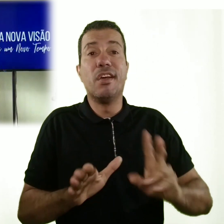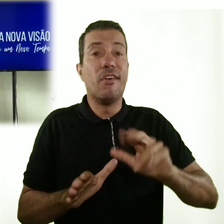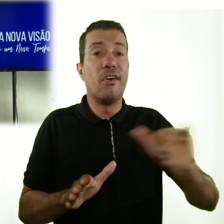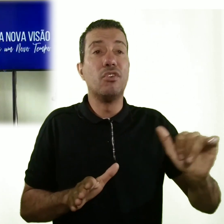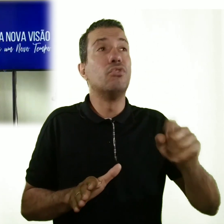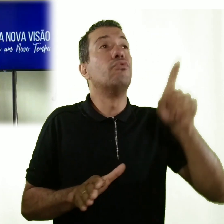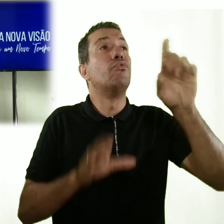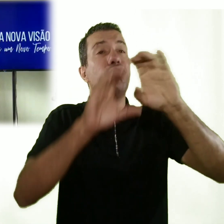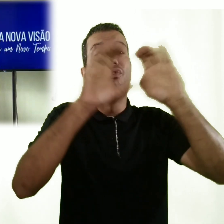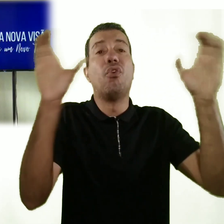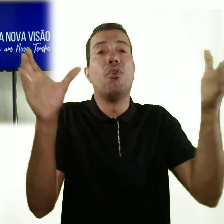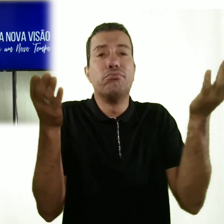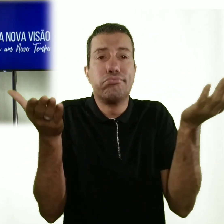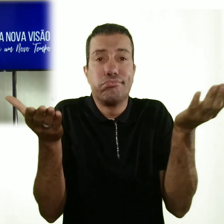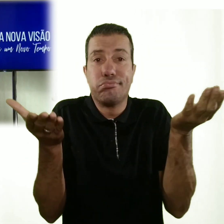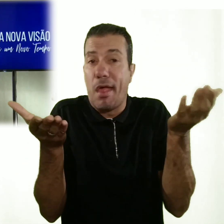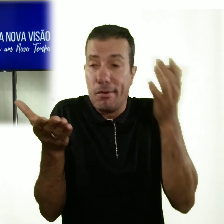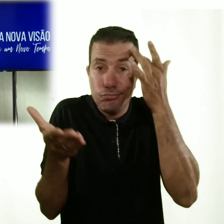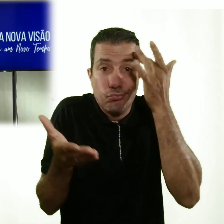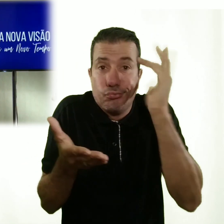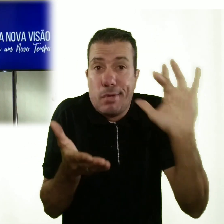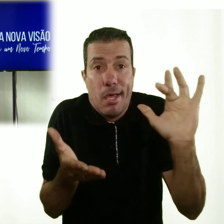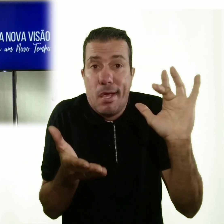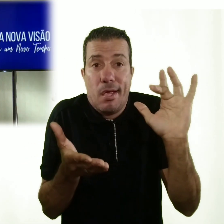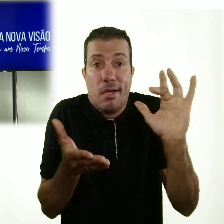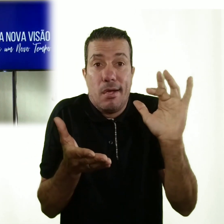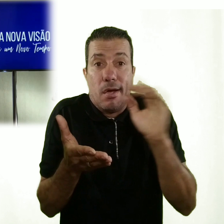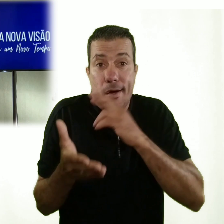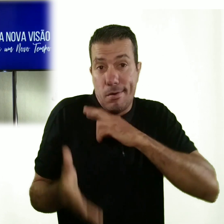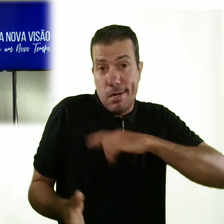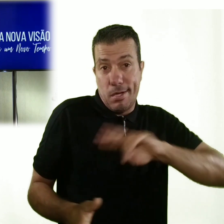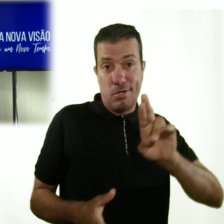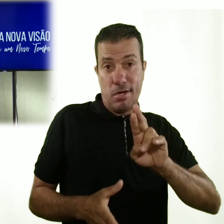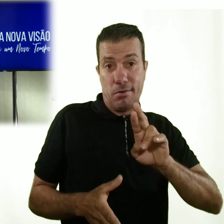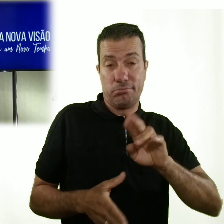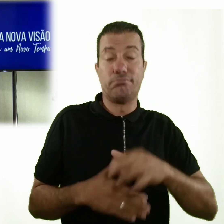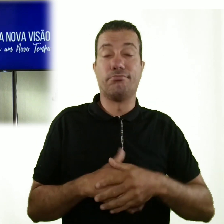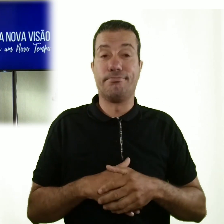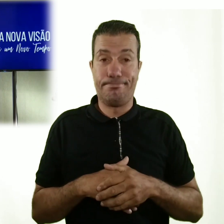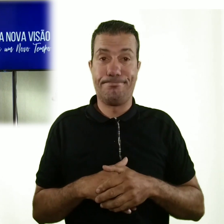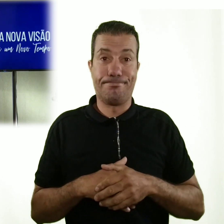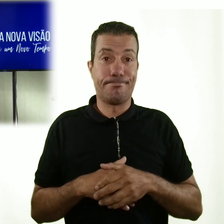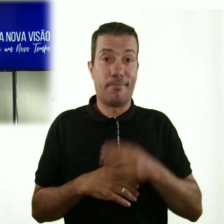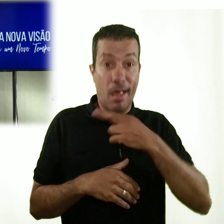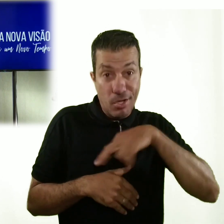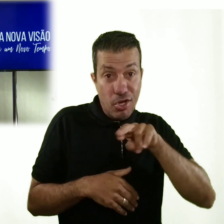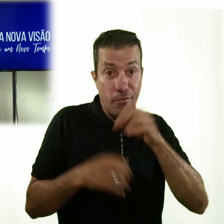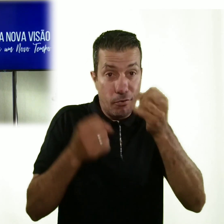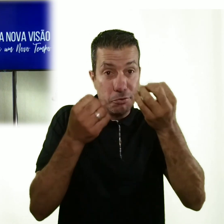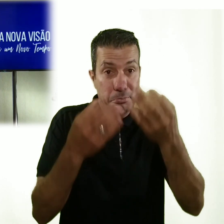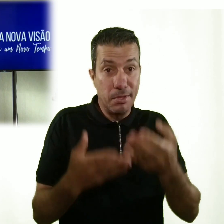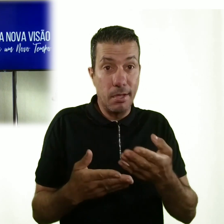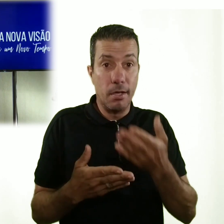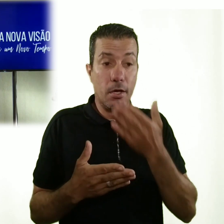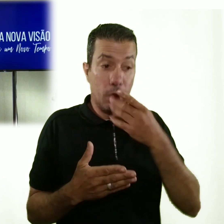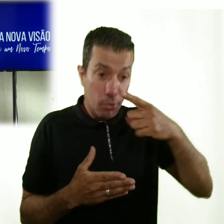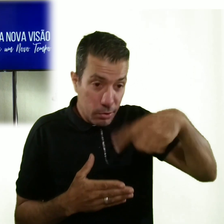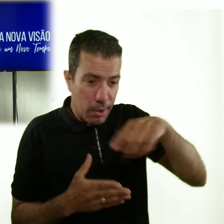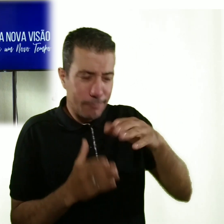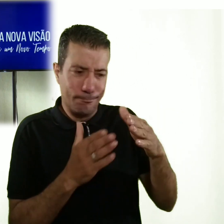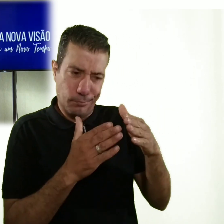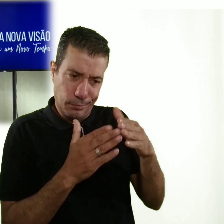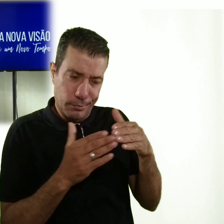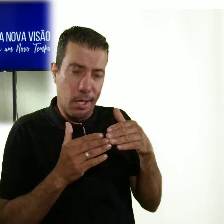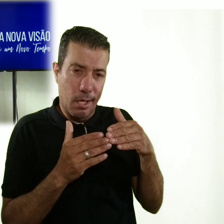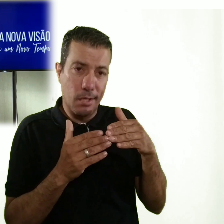Então nós vamos analisar isso hoje pelo prisma da religião. E como nós vamos falar de religião, eu vou pedir licença a vocês, que